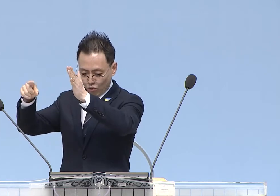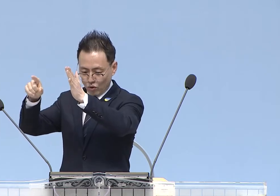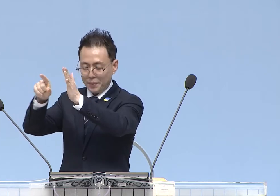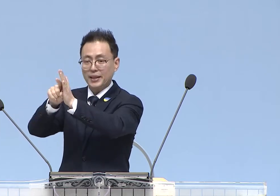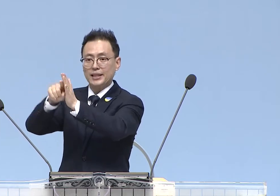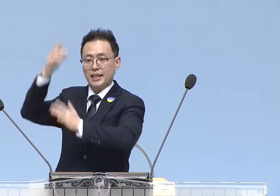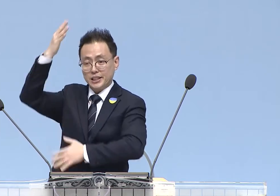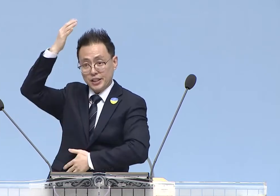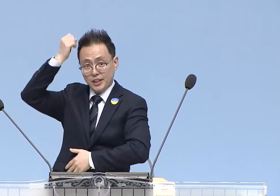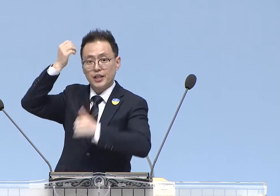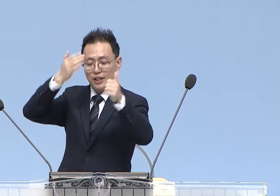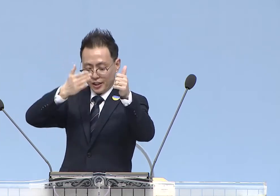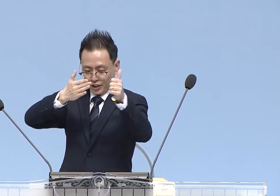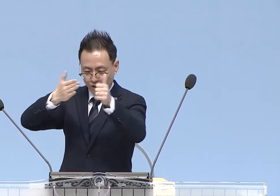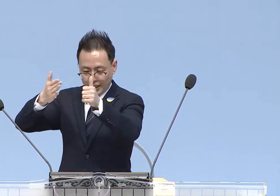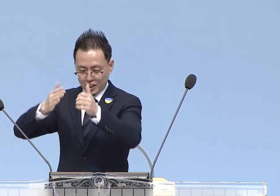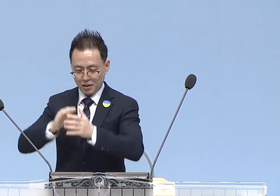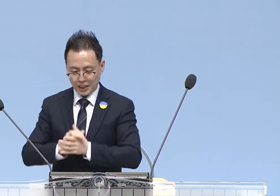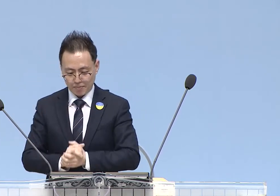위함이 있다는 사실을 기억하시기 바랍니다.